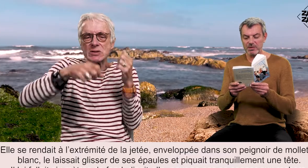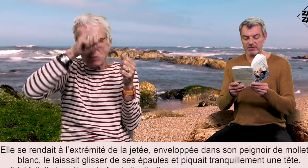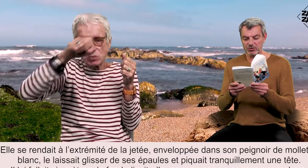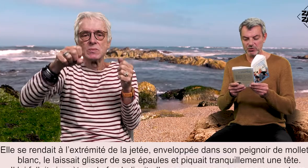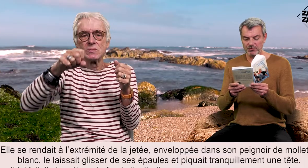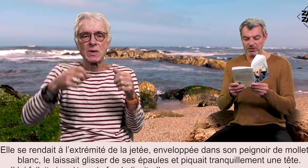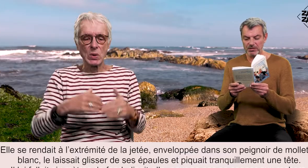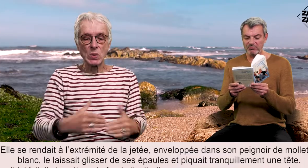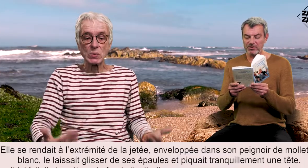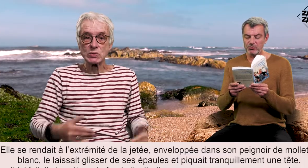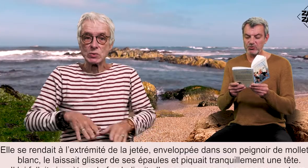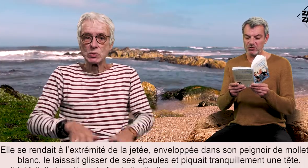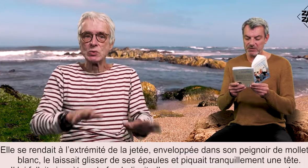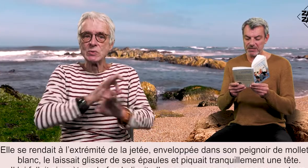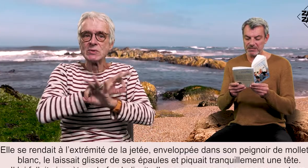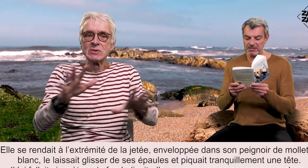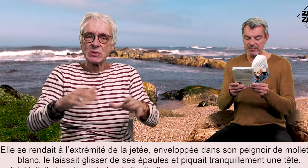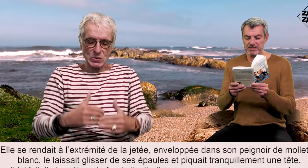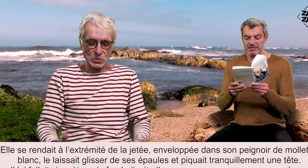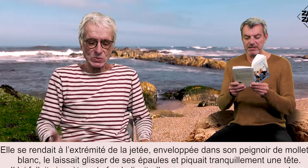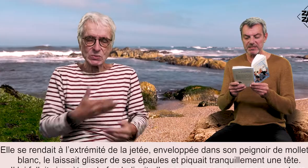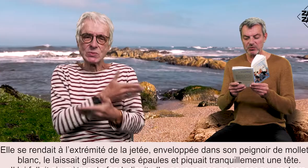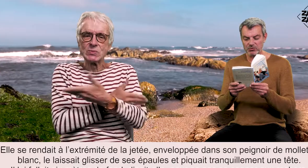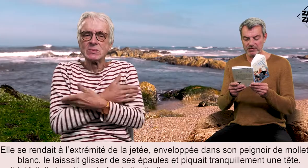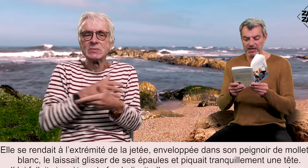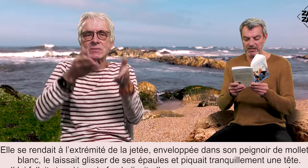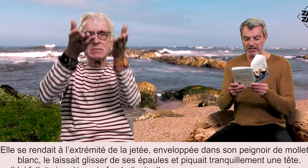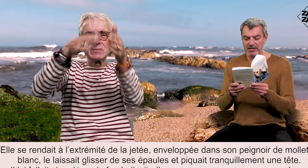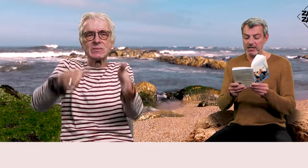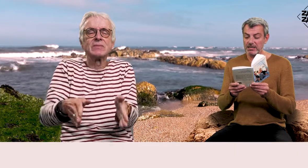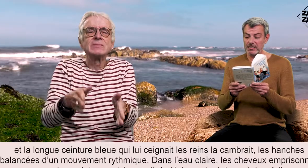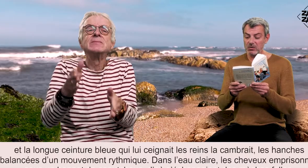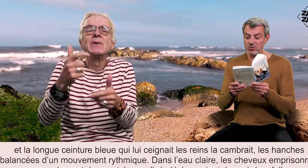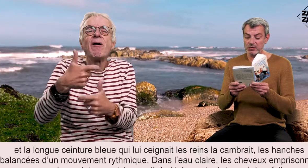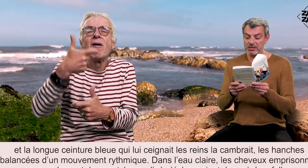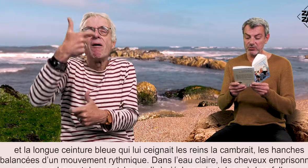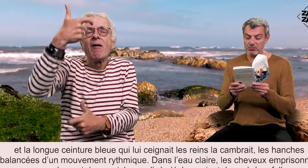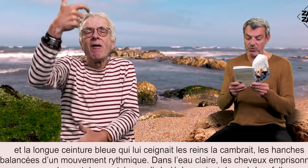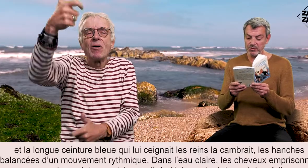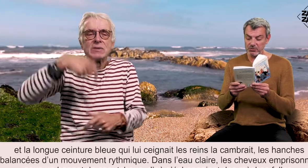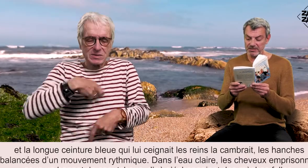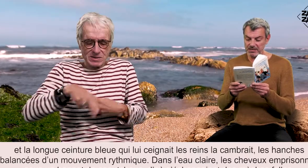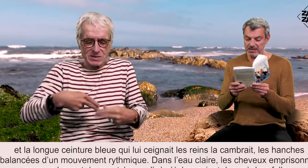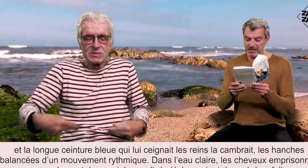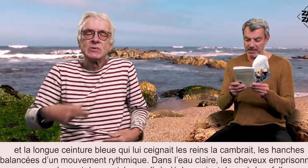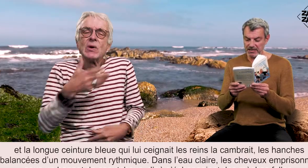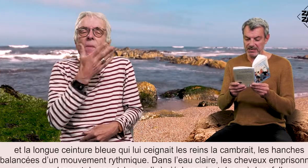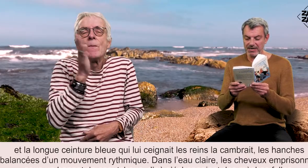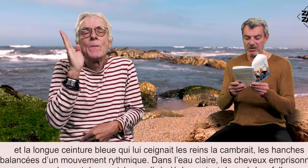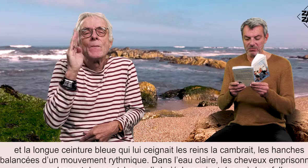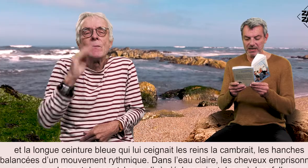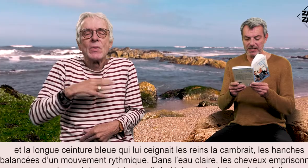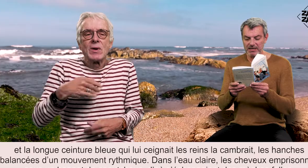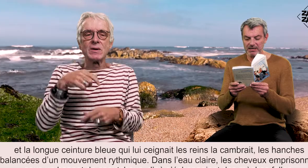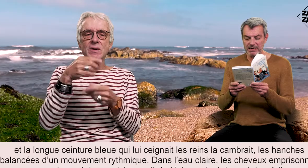costume de bain sans jupe, fait d'une seule pièce, dessinait sa haute taille et la longue ceinture bleue qui lui saignait les reins